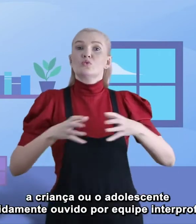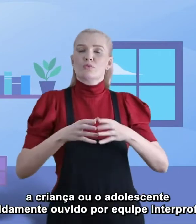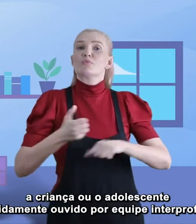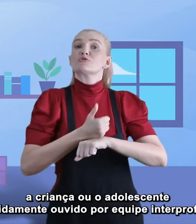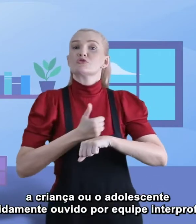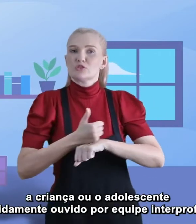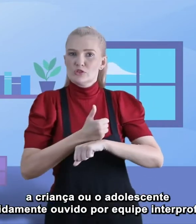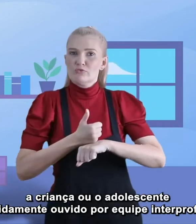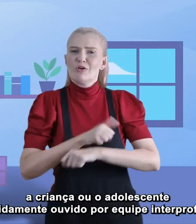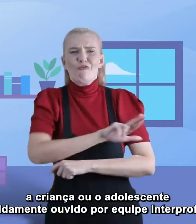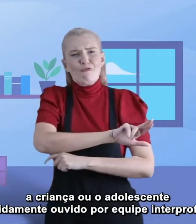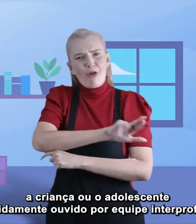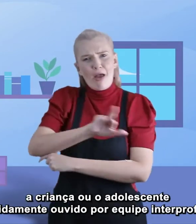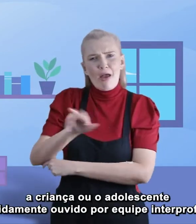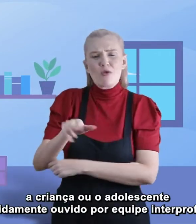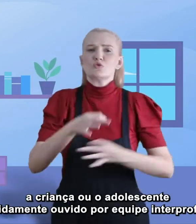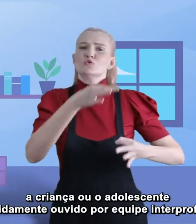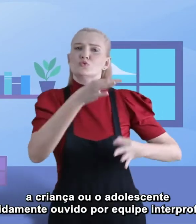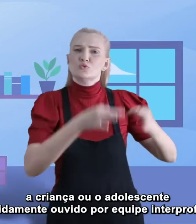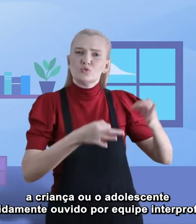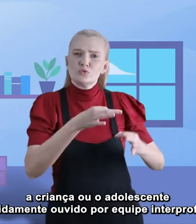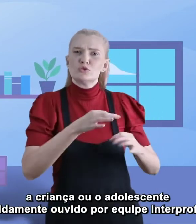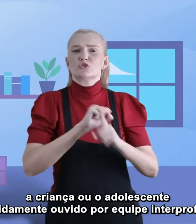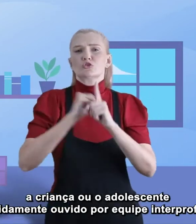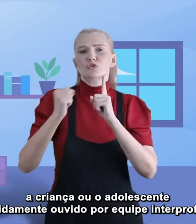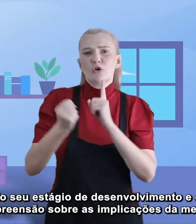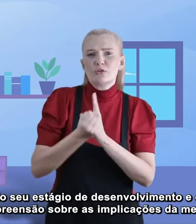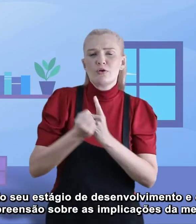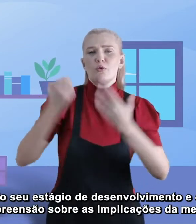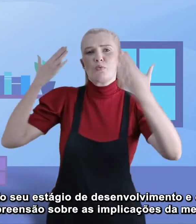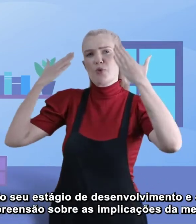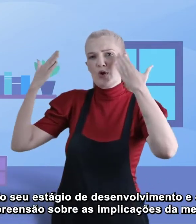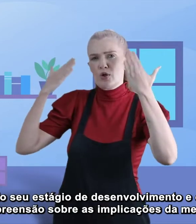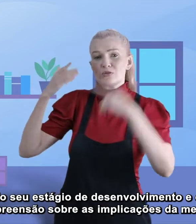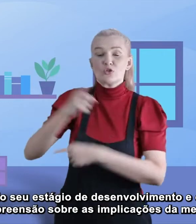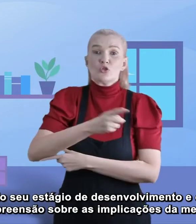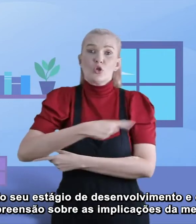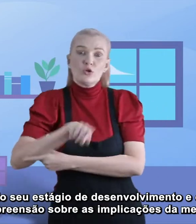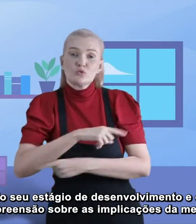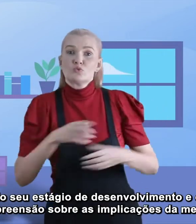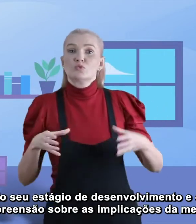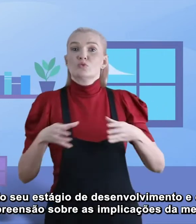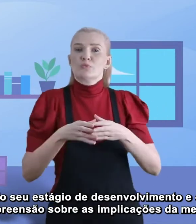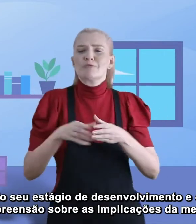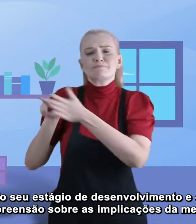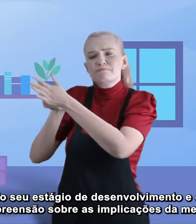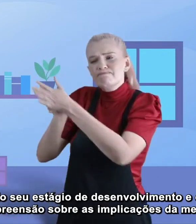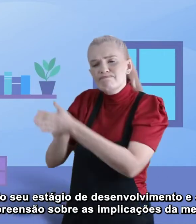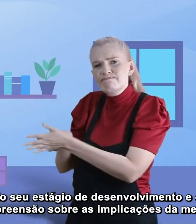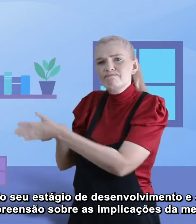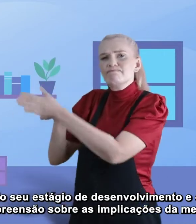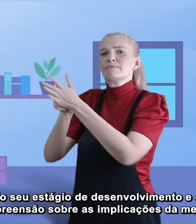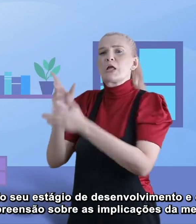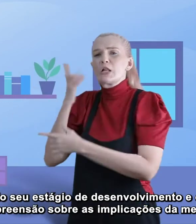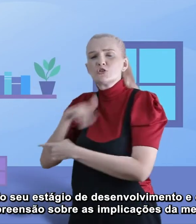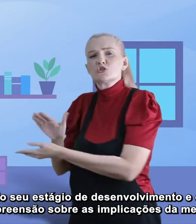será devidamente ouvido por equipe interprofissional, respeitado seu estágio de desenvolvimento e o grau de compreensão sobre as